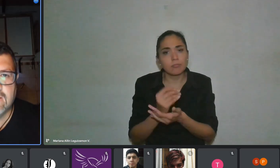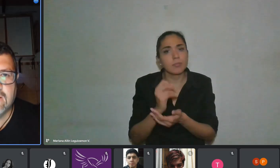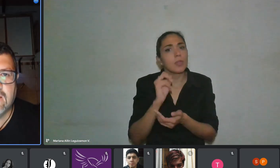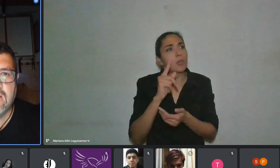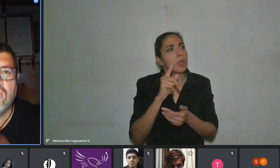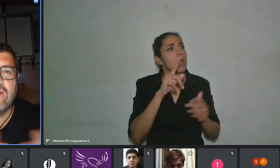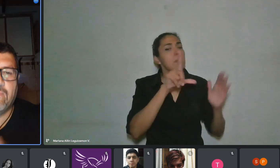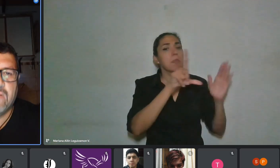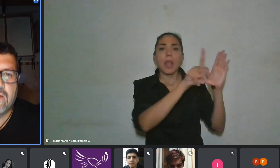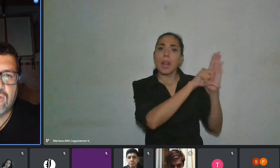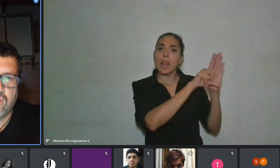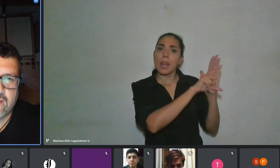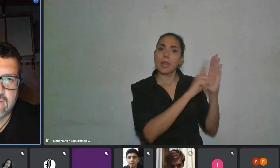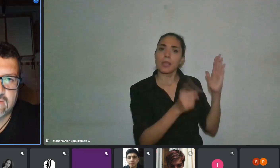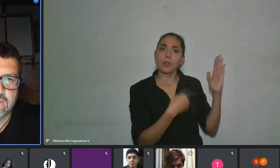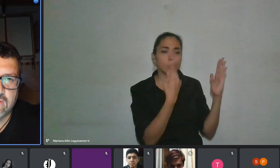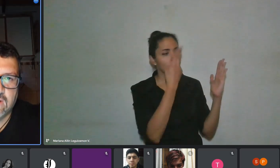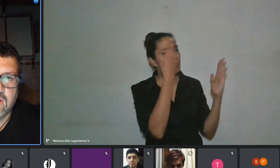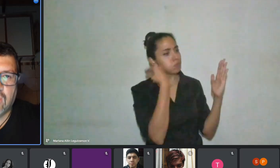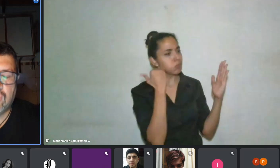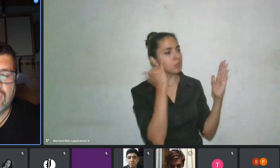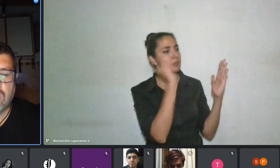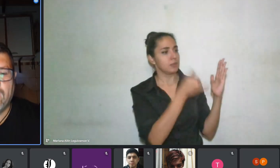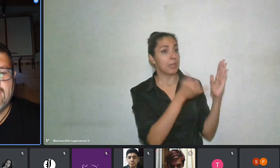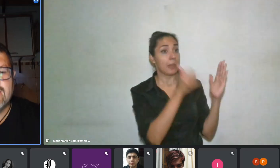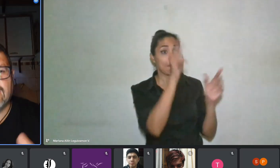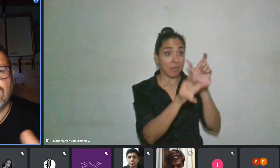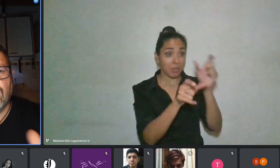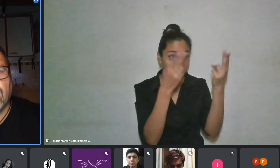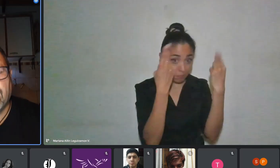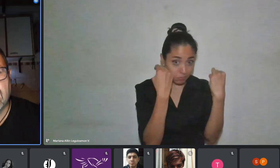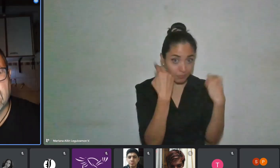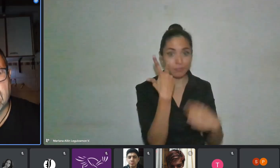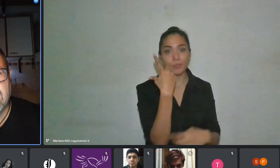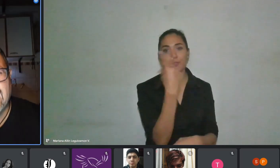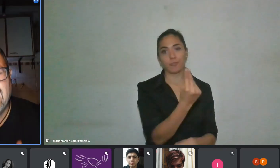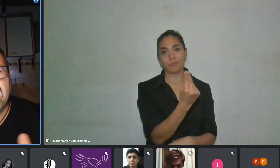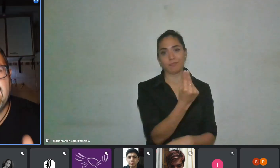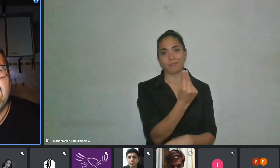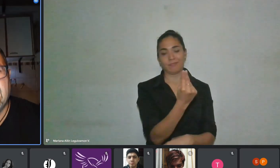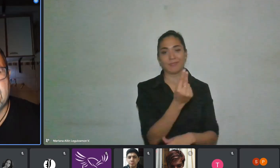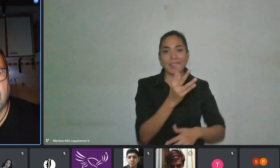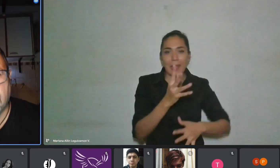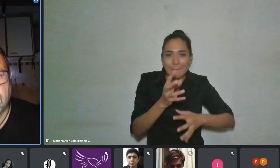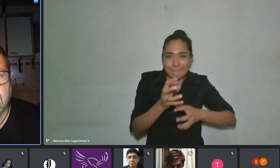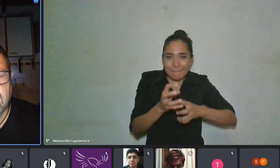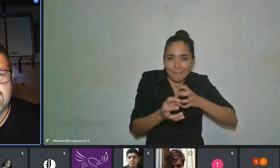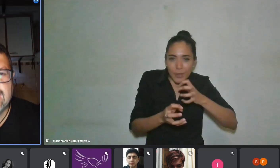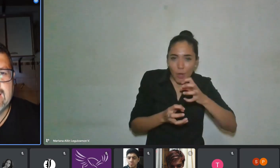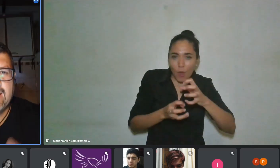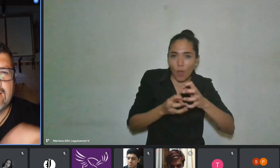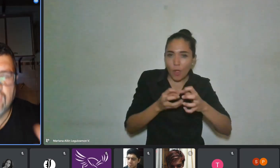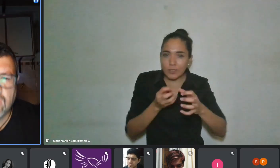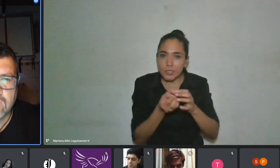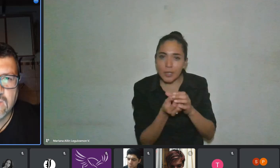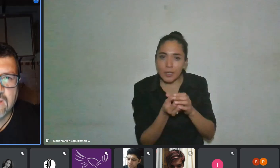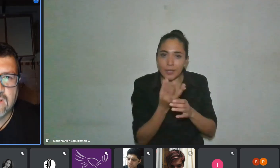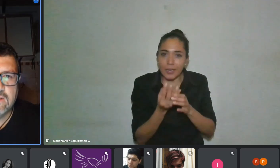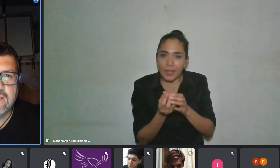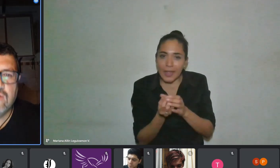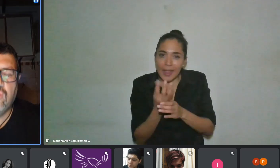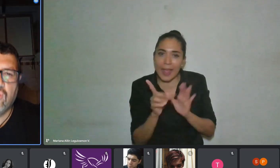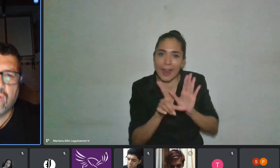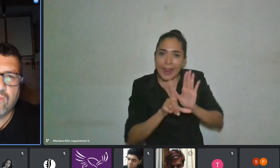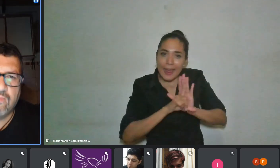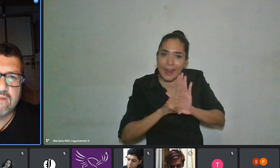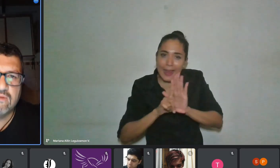leyes y no de las personas. Entonces comienza todo un proceso de legislación, de creación